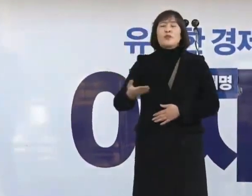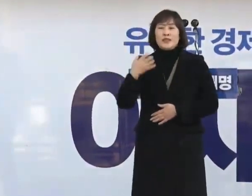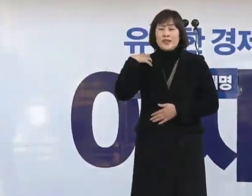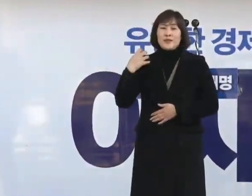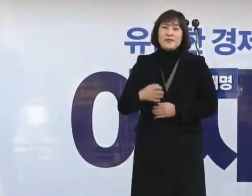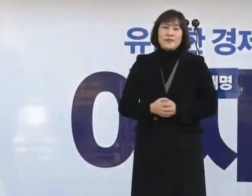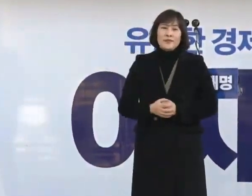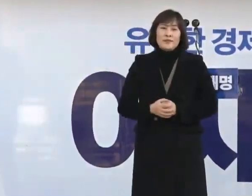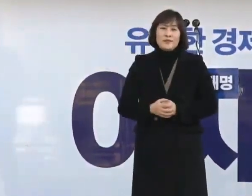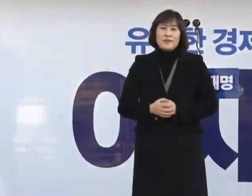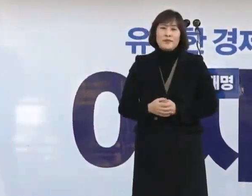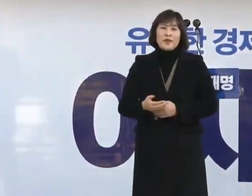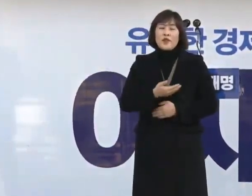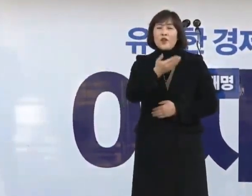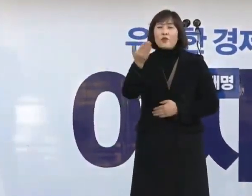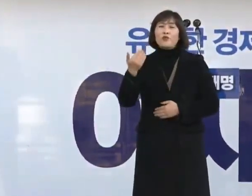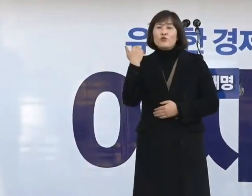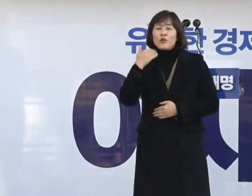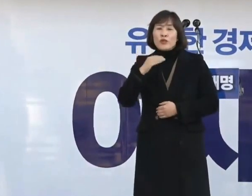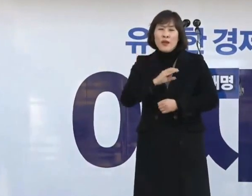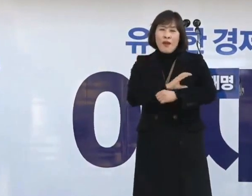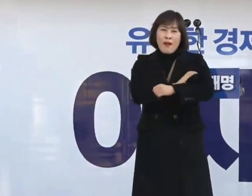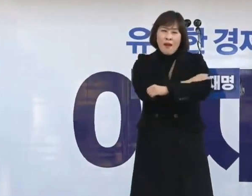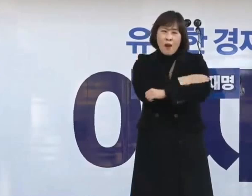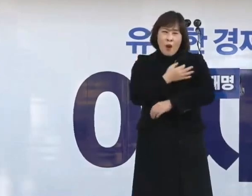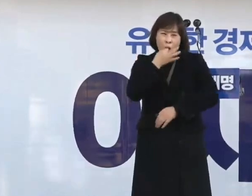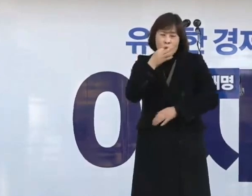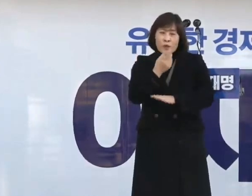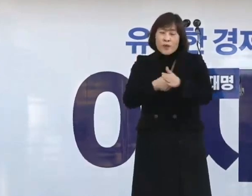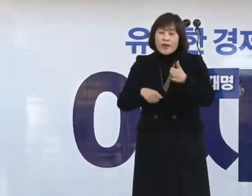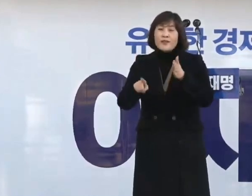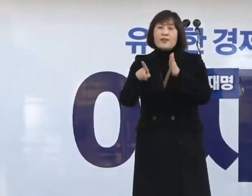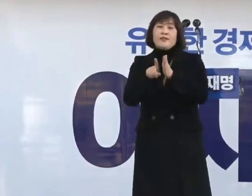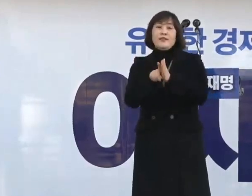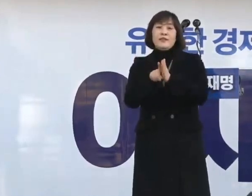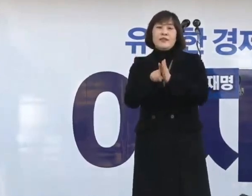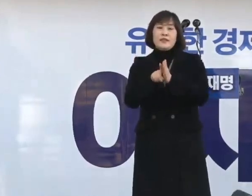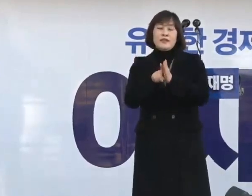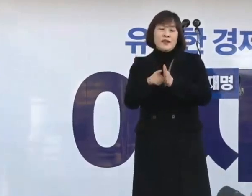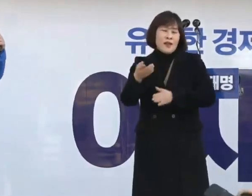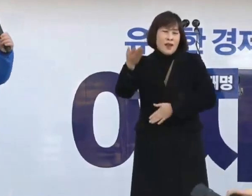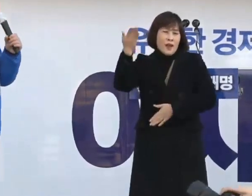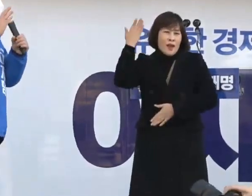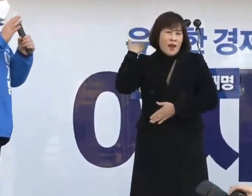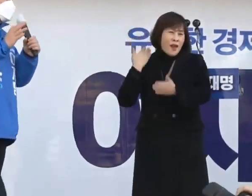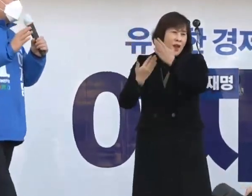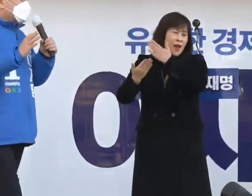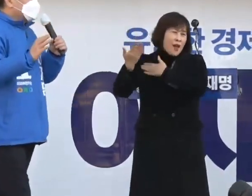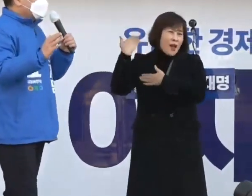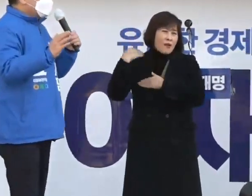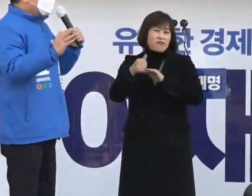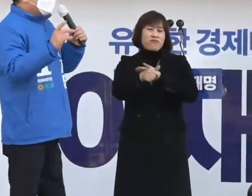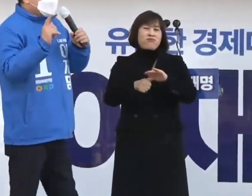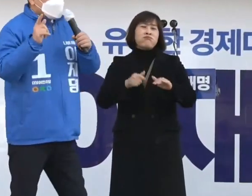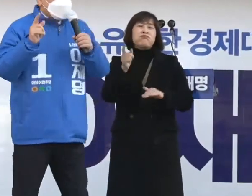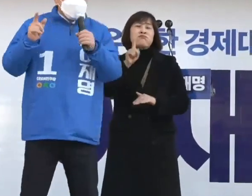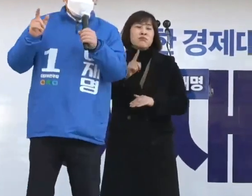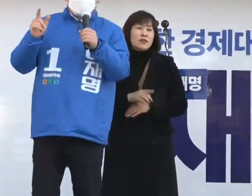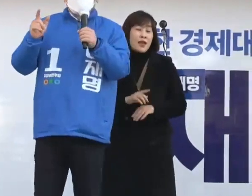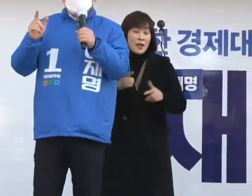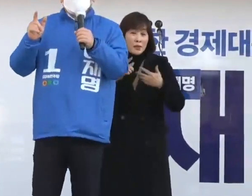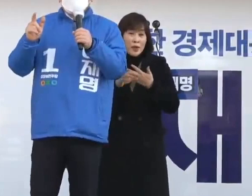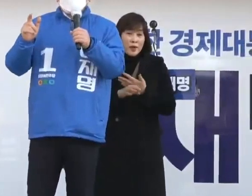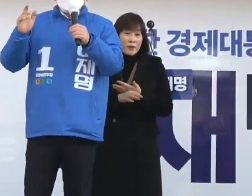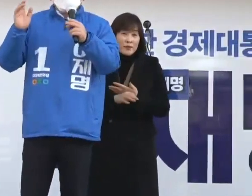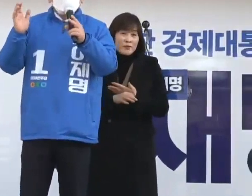여러분, 누군가의 권력욕을 만족시키기 위해서 과거로 되돌아가는 선택을 하시겠습니까?